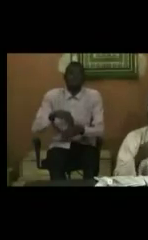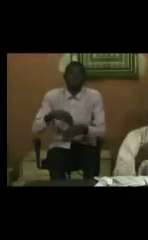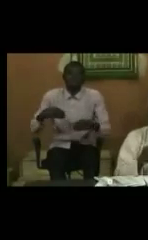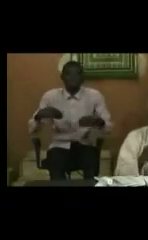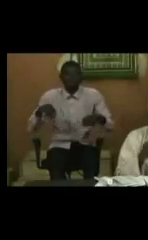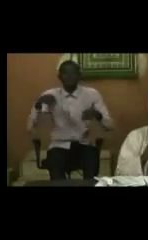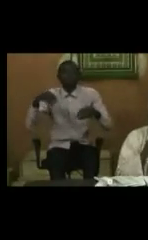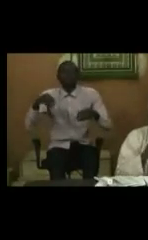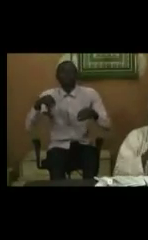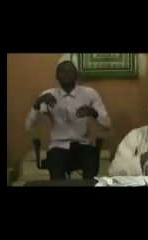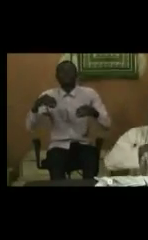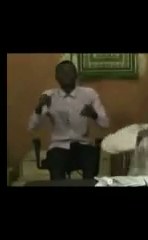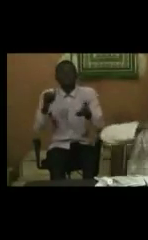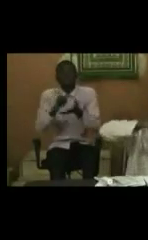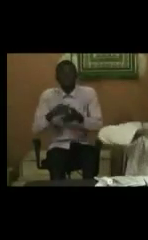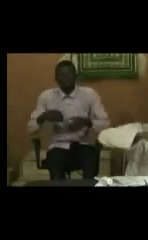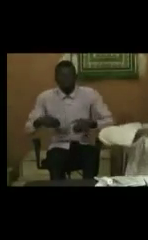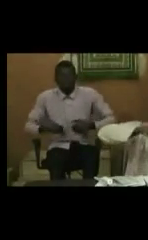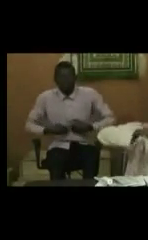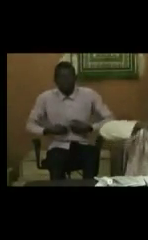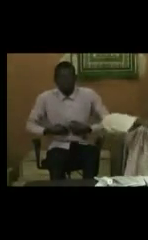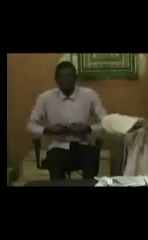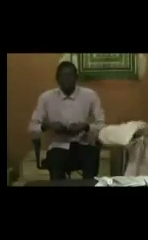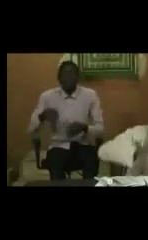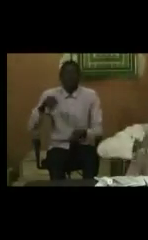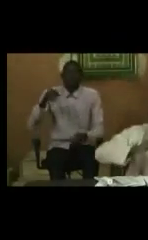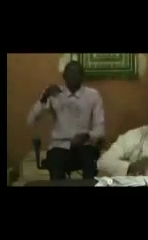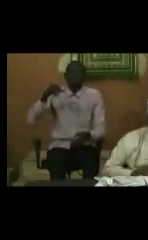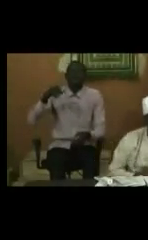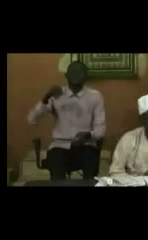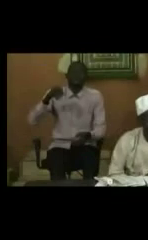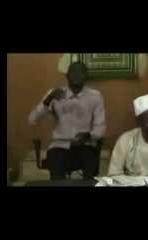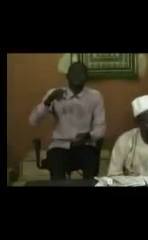tó ní eyín tó lè fi mú ẹran míì mọ́lẹ̀